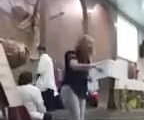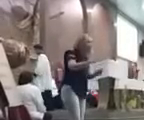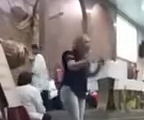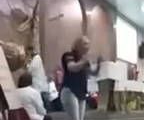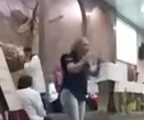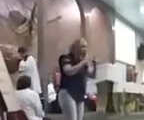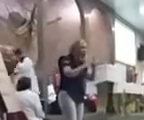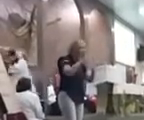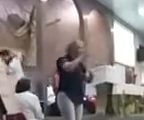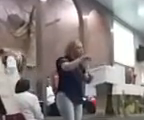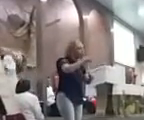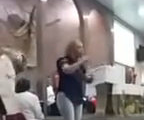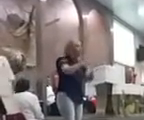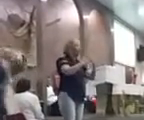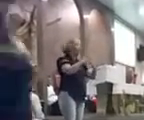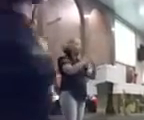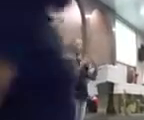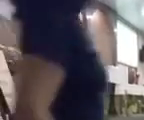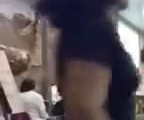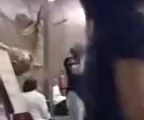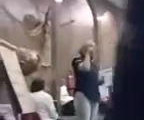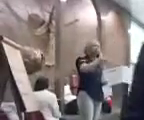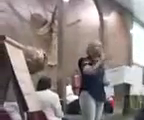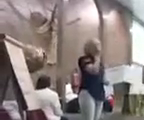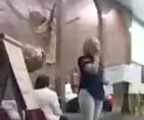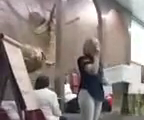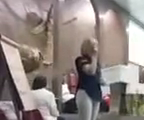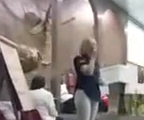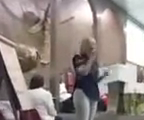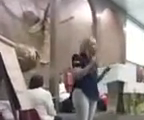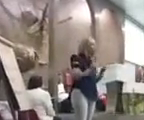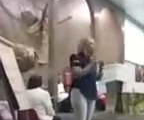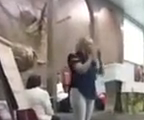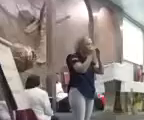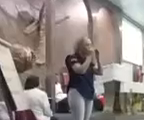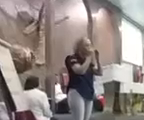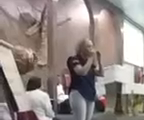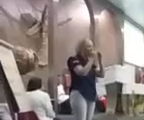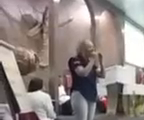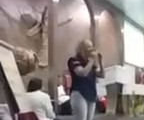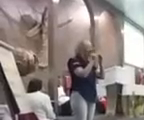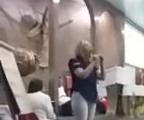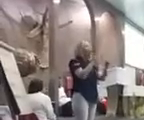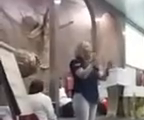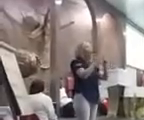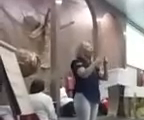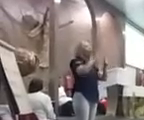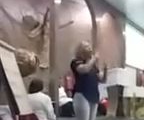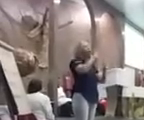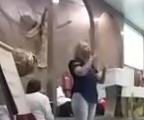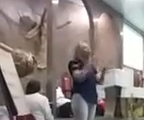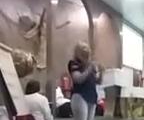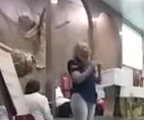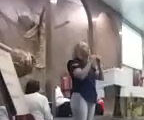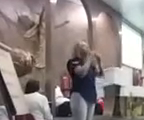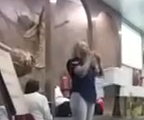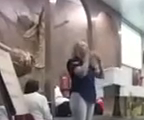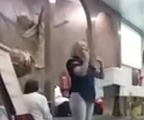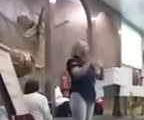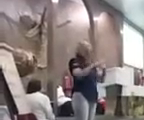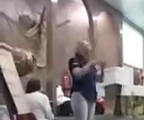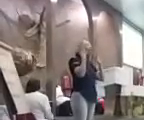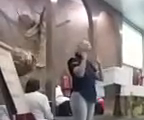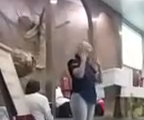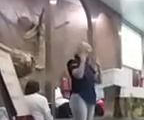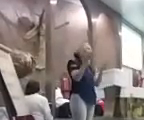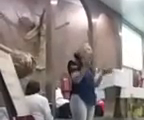estamos experimentando nessa missa. Toda missa deveria ser de muita alegria. Toda missa